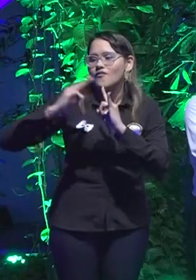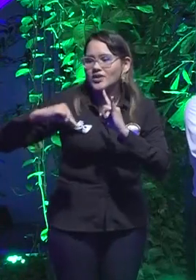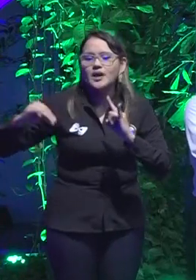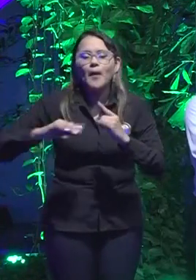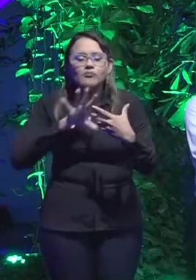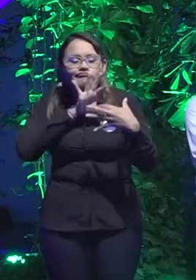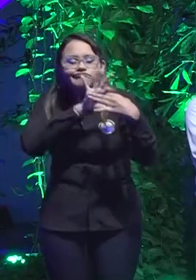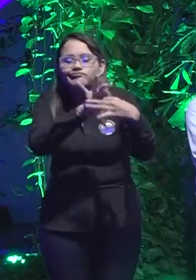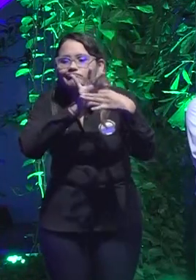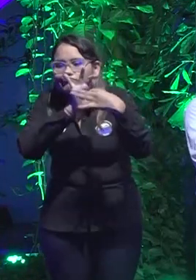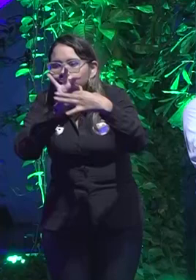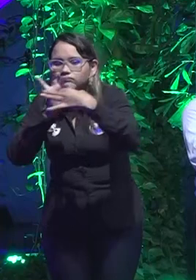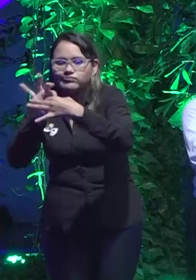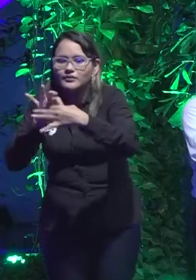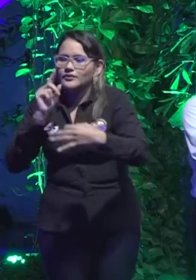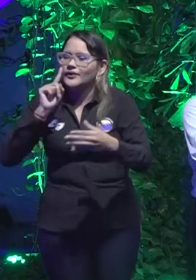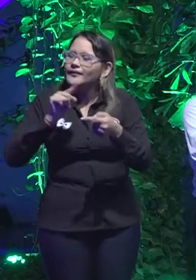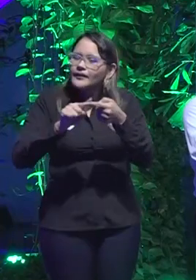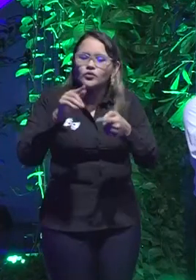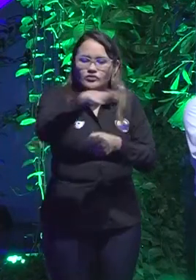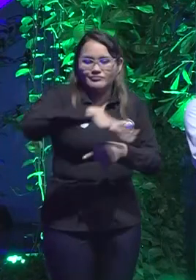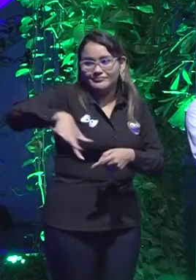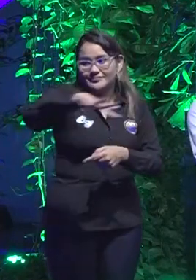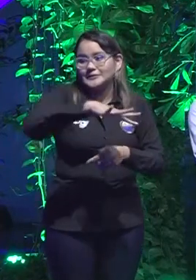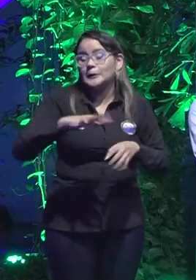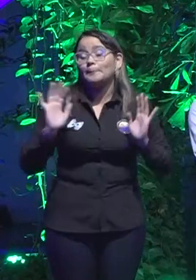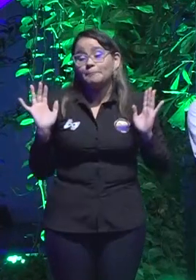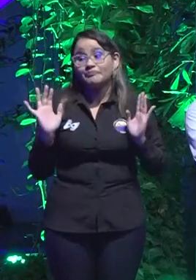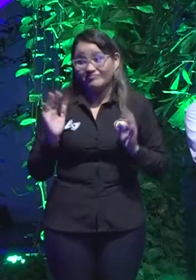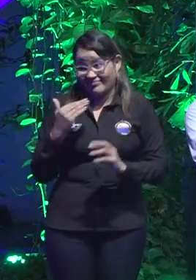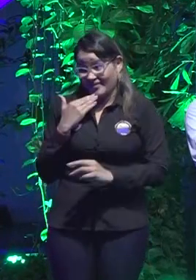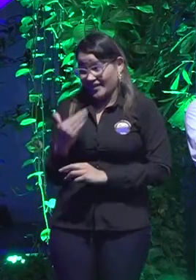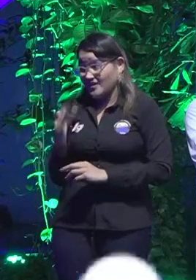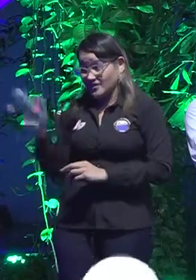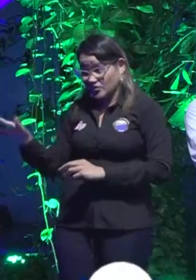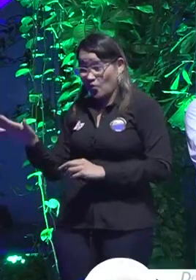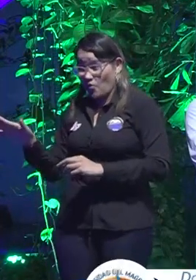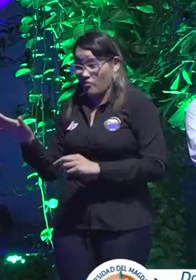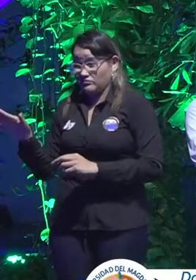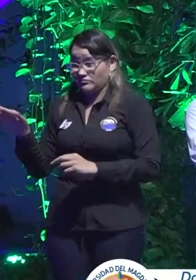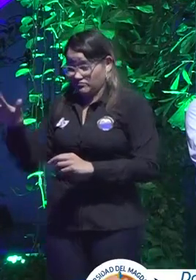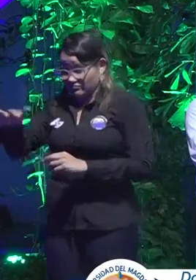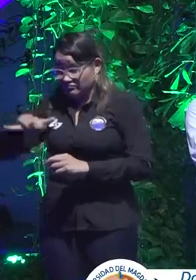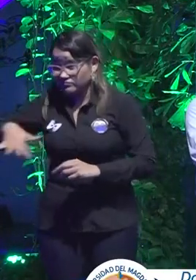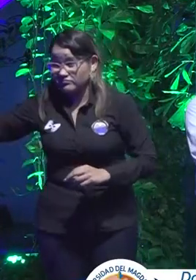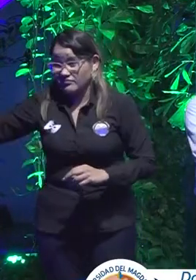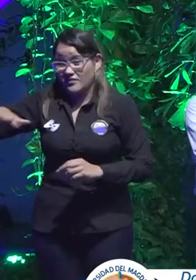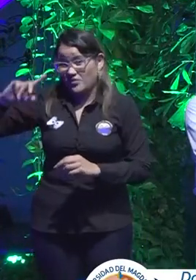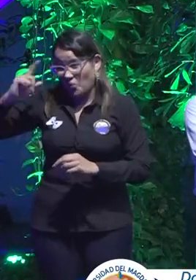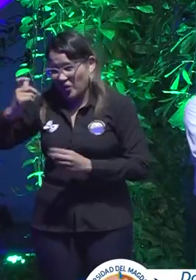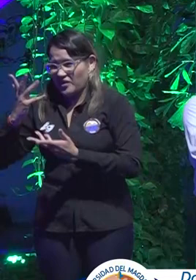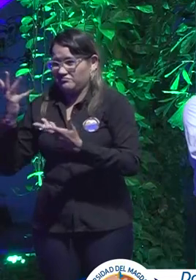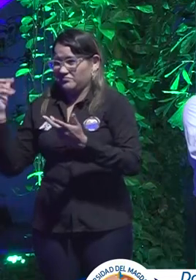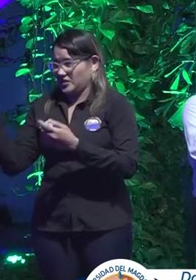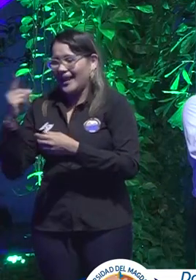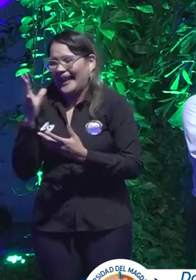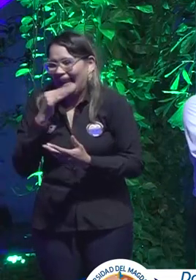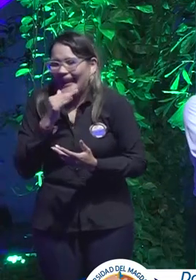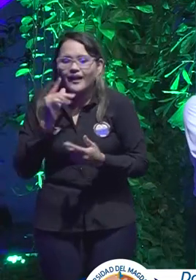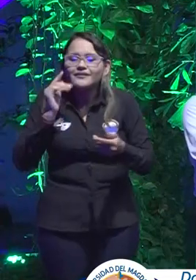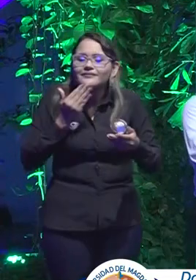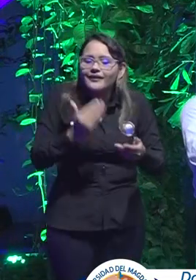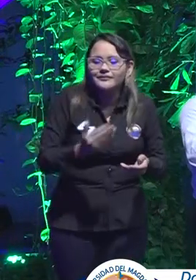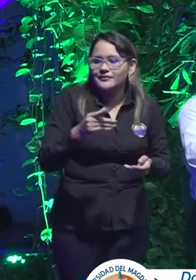actores determinantes del territorio, no gracias, desafortunadamente, al sector público territorial. Muchas alianzas, el componente